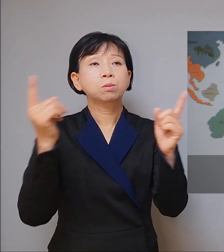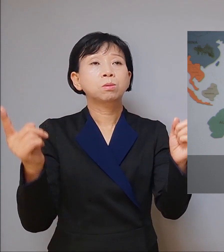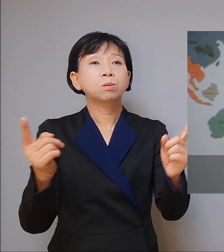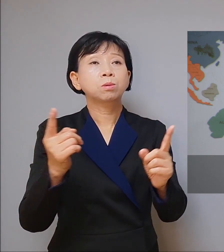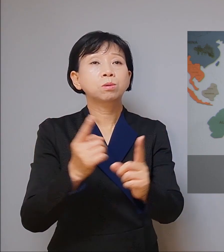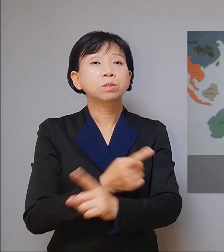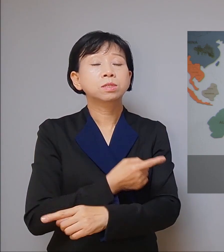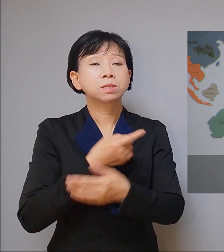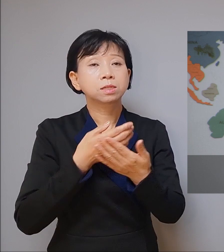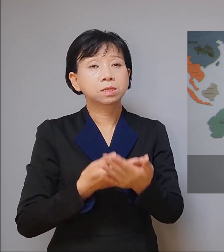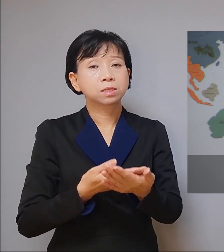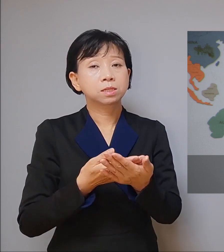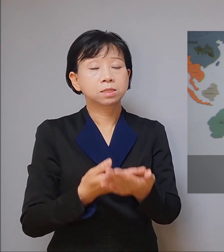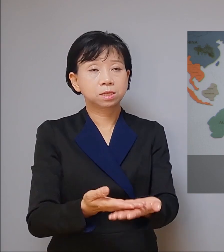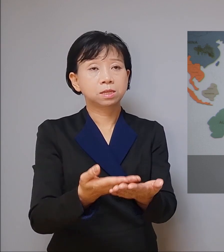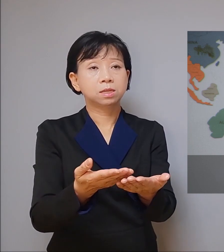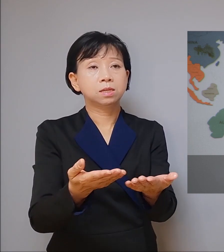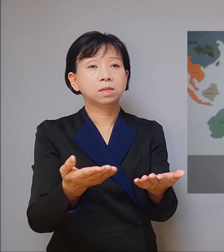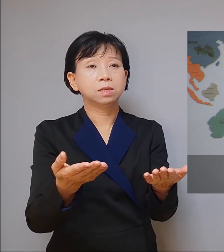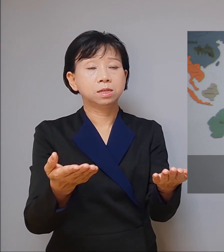너를